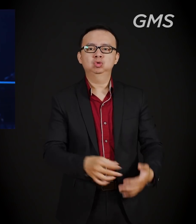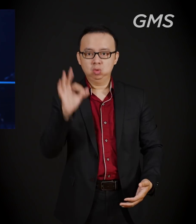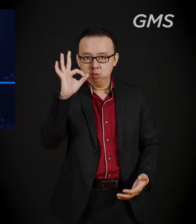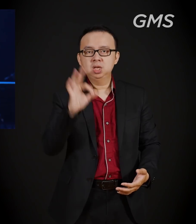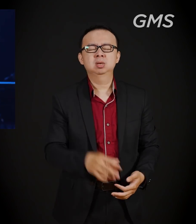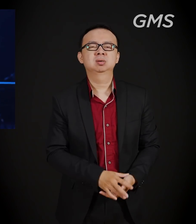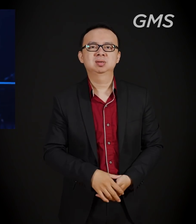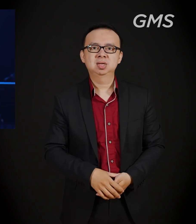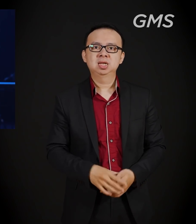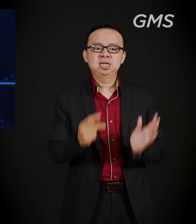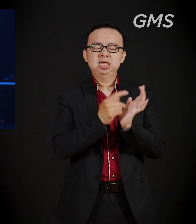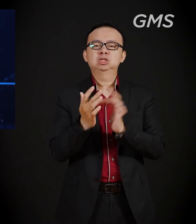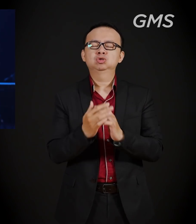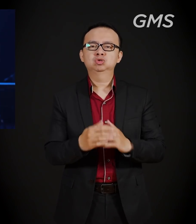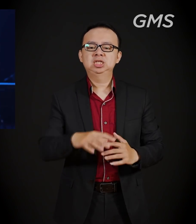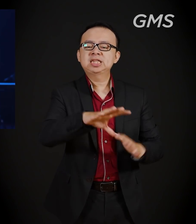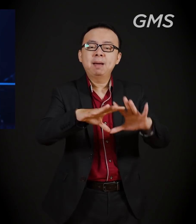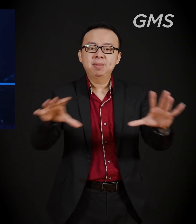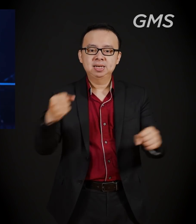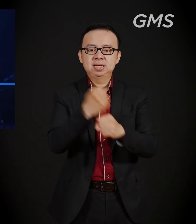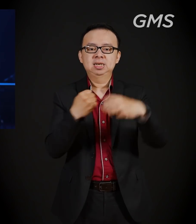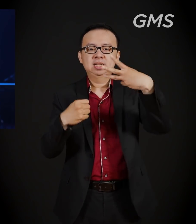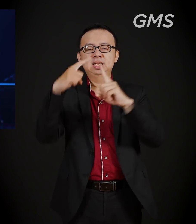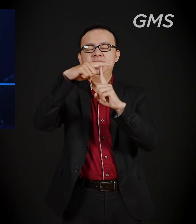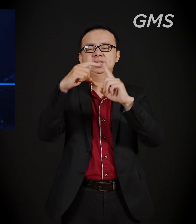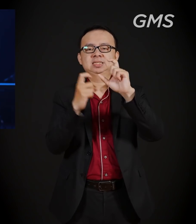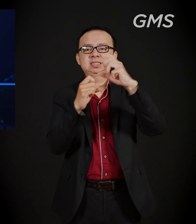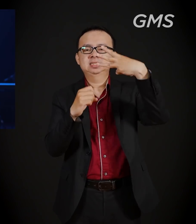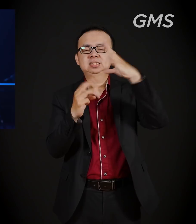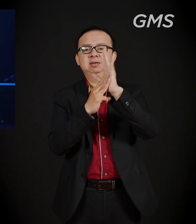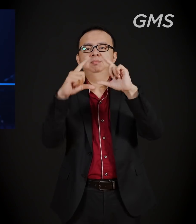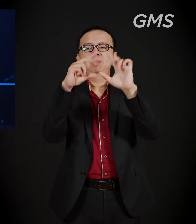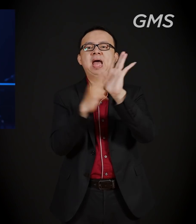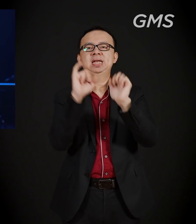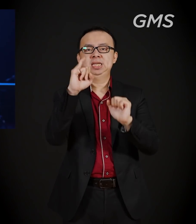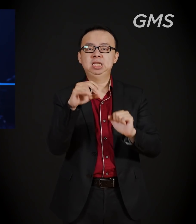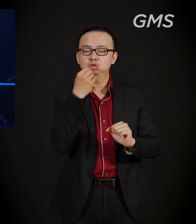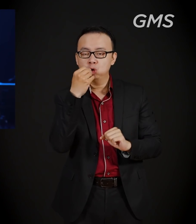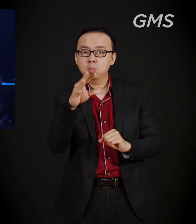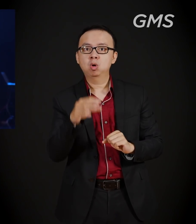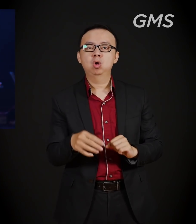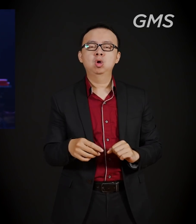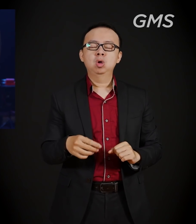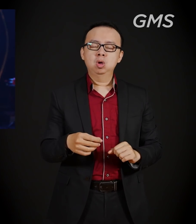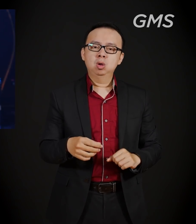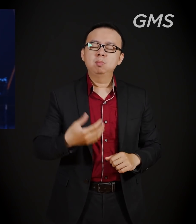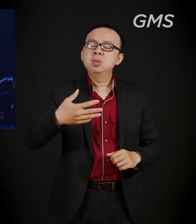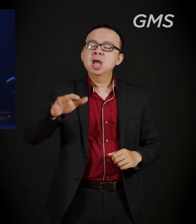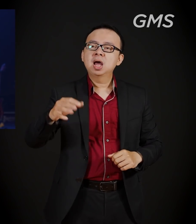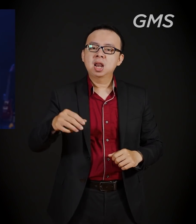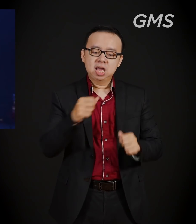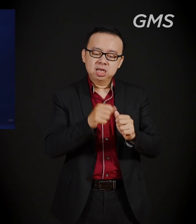Yesus saja di Taman Getsemani bilang begini, biar bukan kehendakku yang jadi. Melainkan kehendakmu yang terjadi. Kalau sudah bingung, jangan